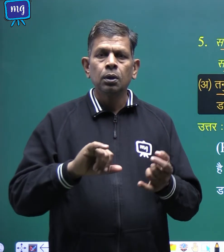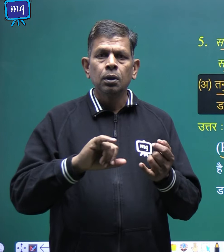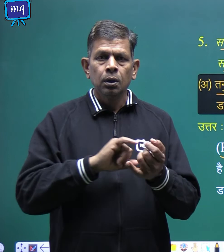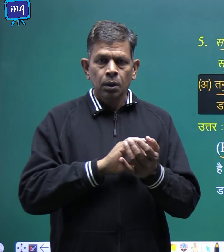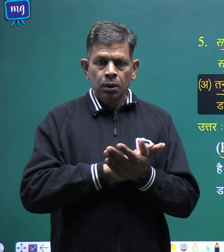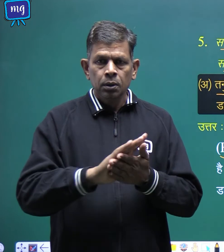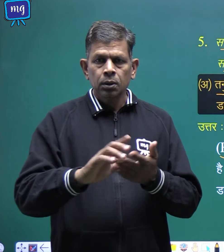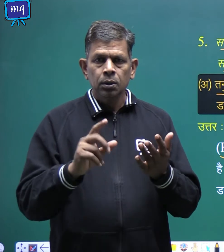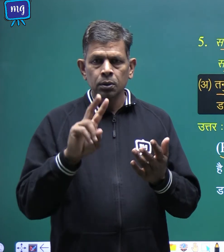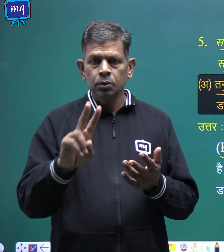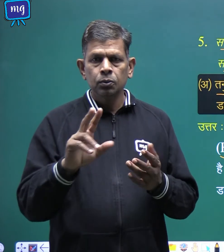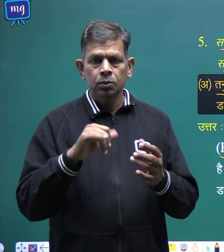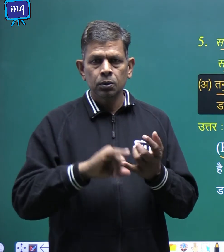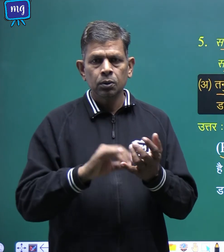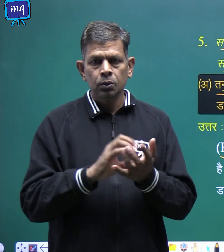H2SO4